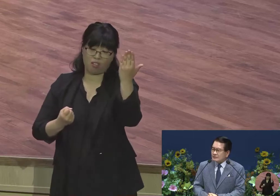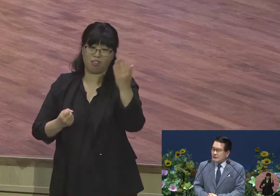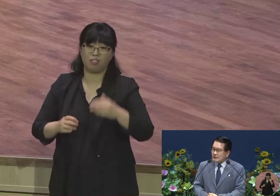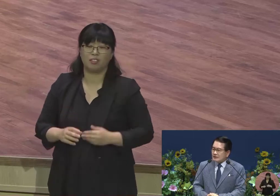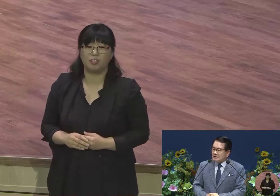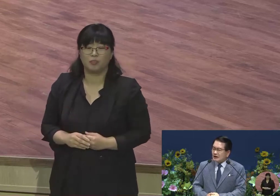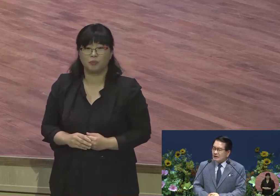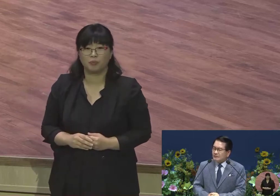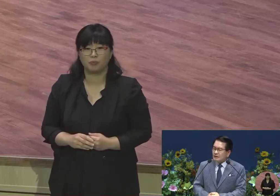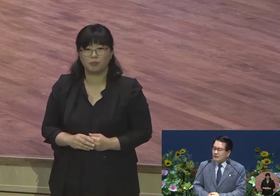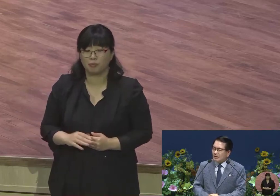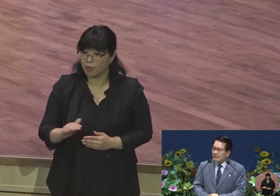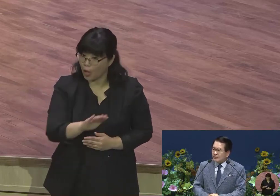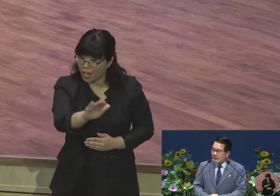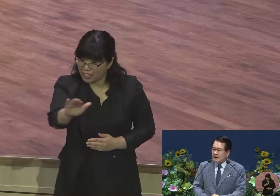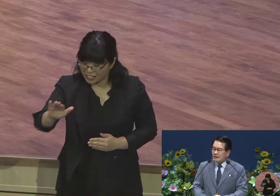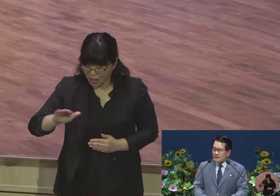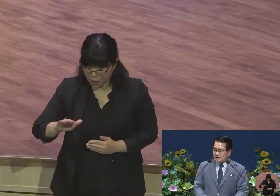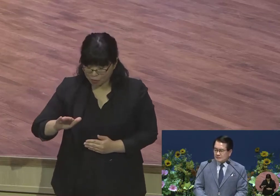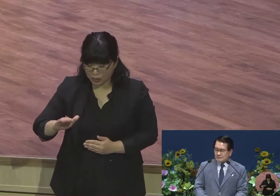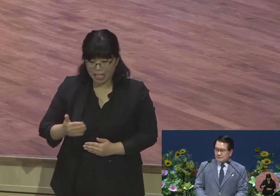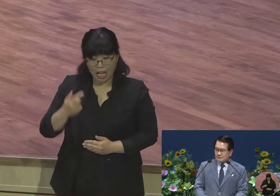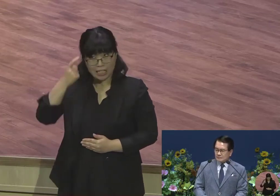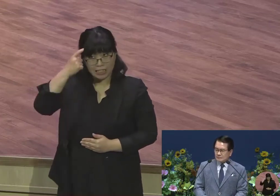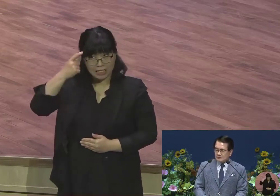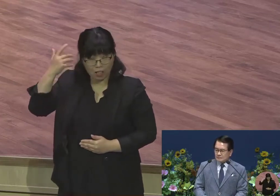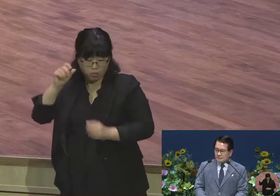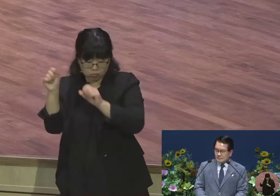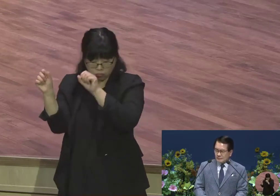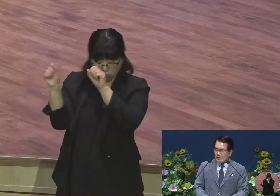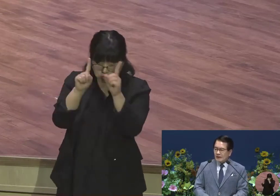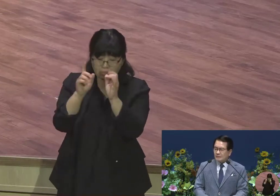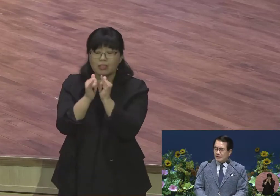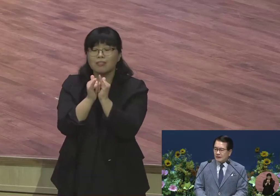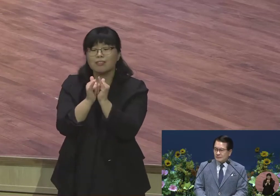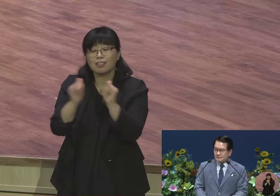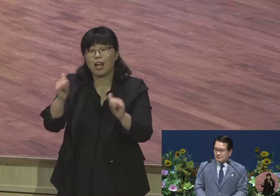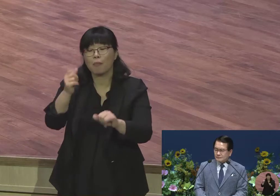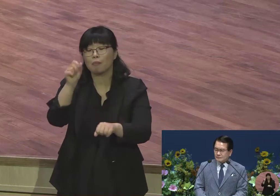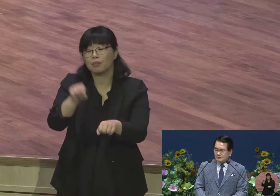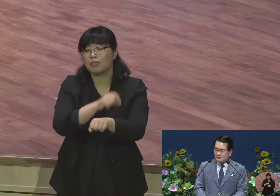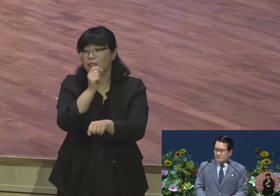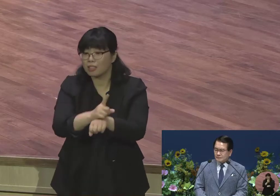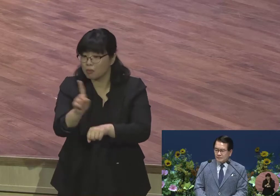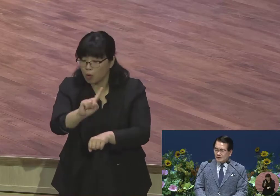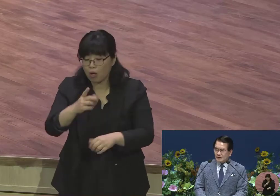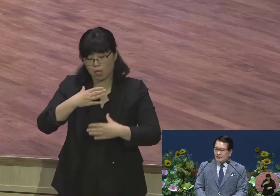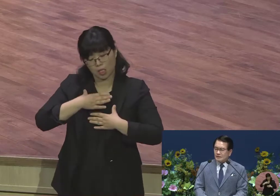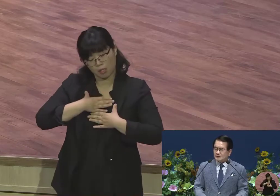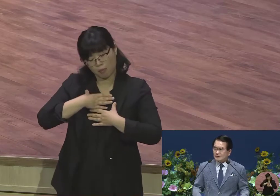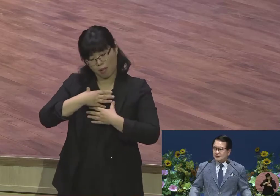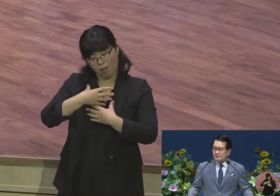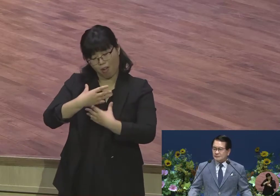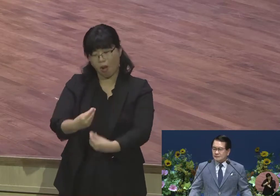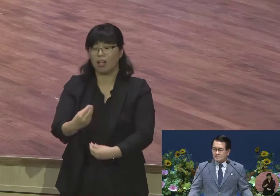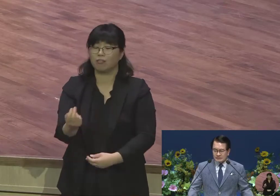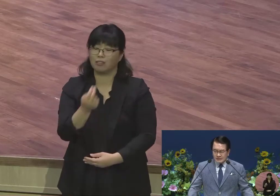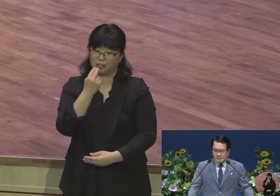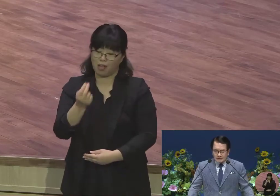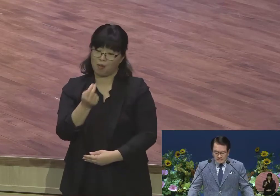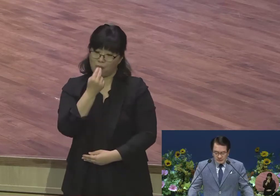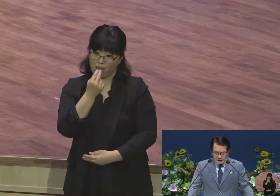생명과 평안이 평안합니다 미일상 없어요